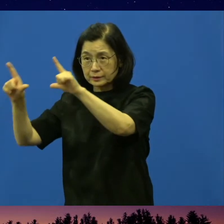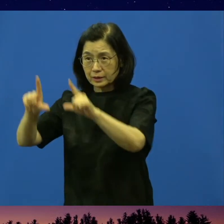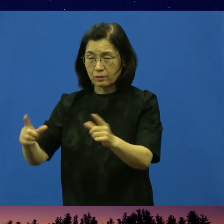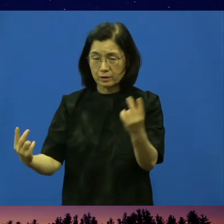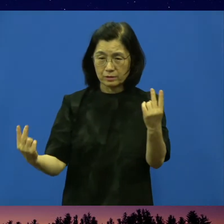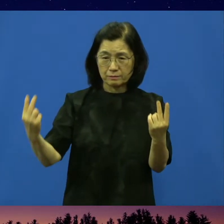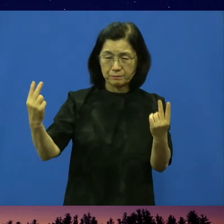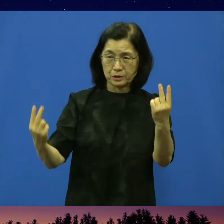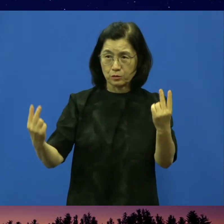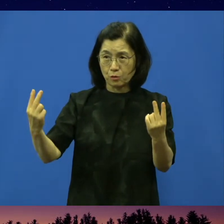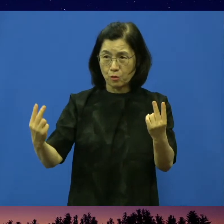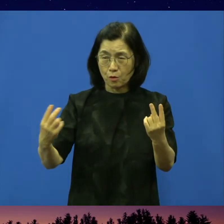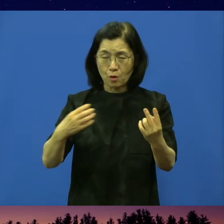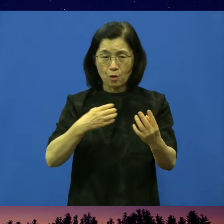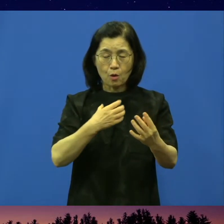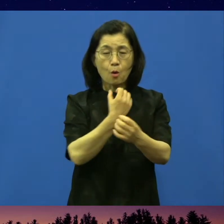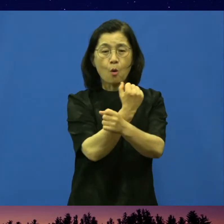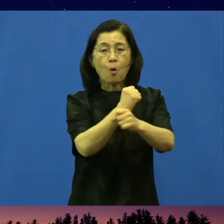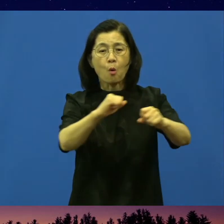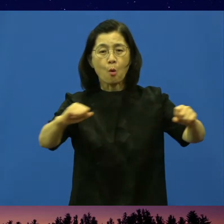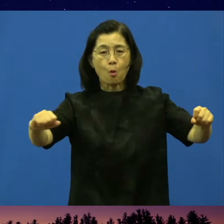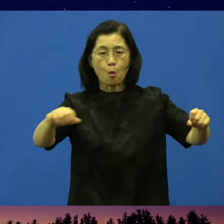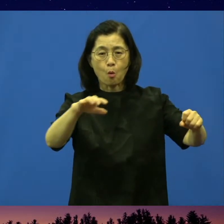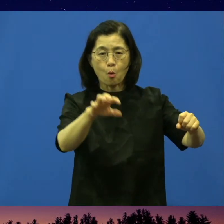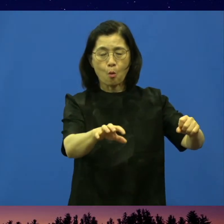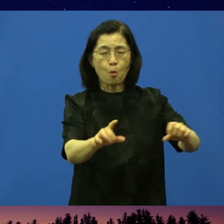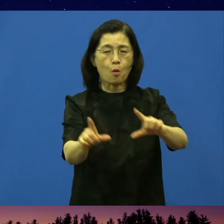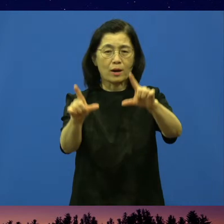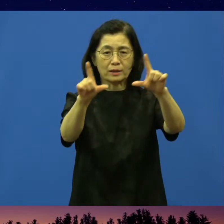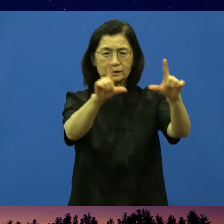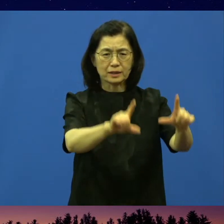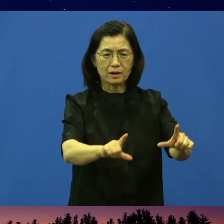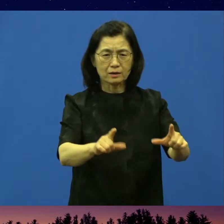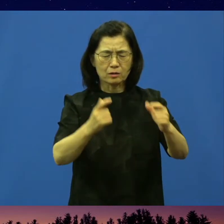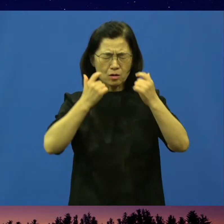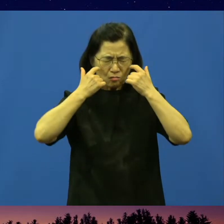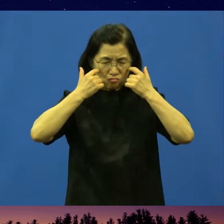광야는 모든 게 사실은 어떻게 보면 뭐예요? 명확한 게 하나도 없어요.